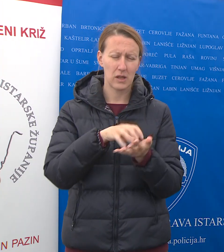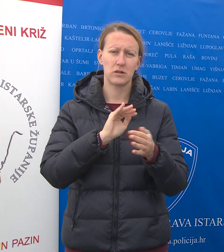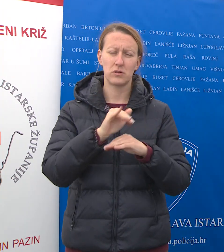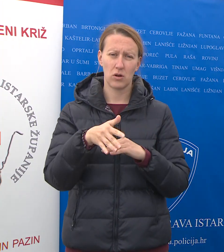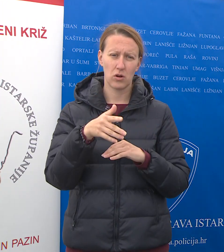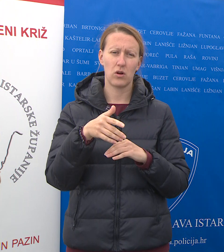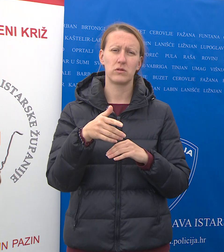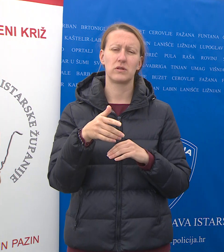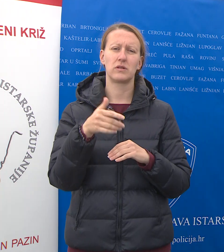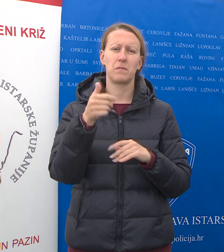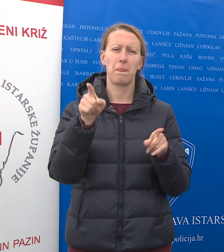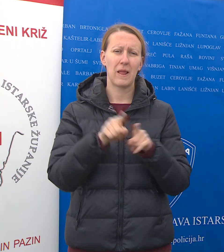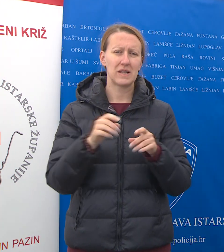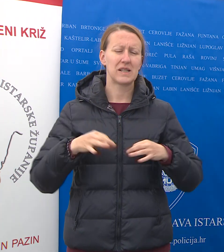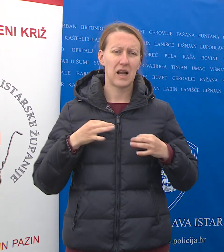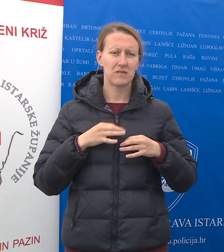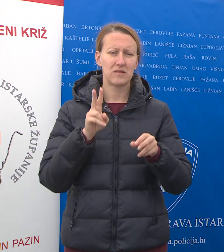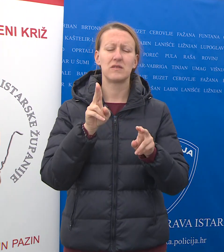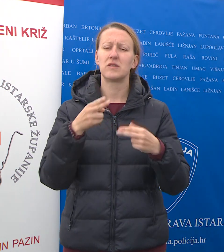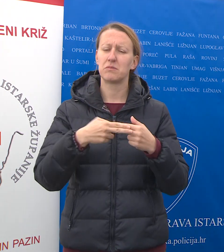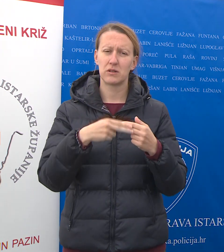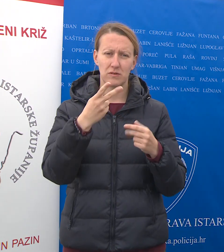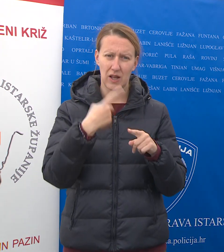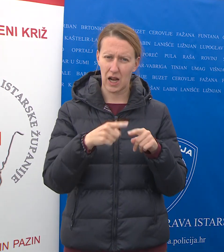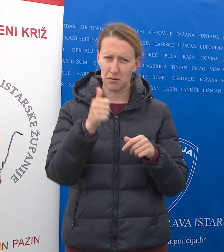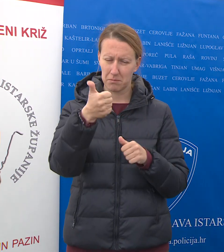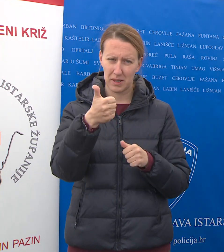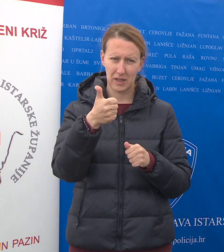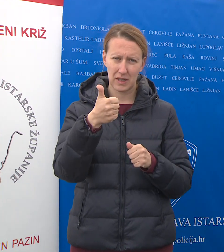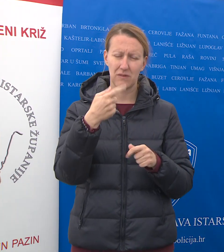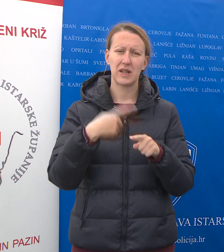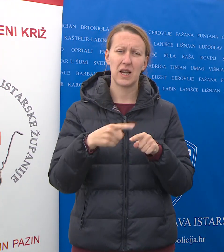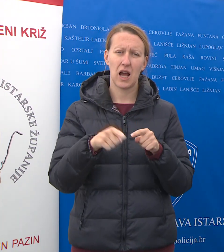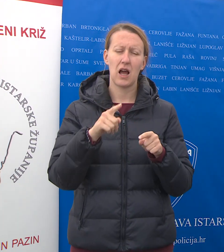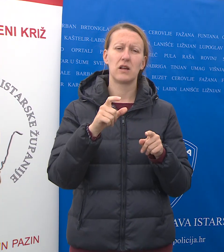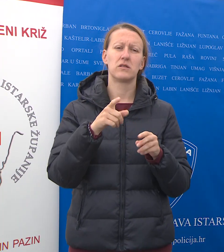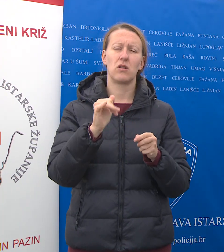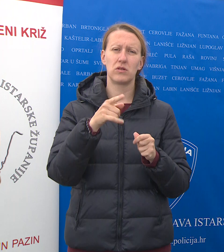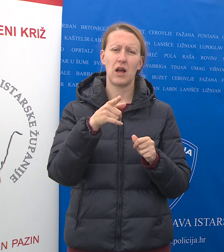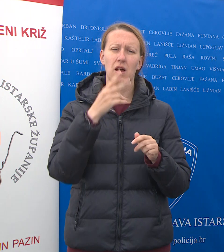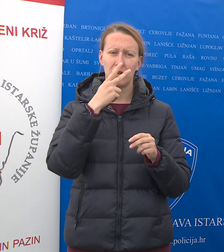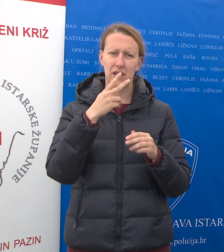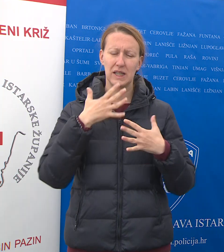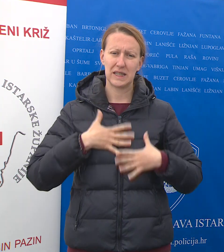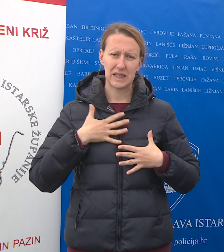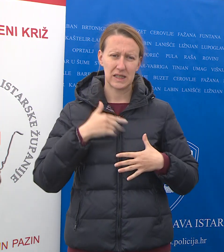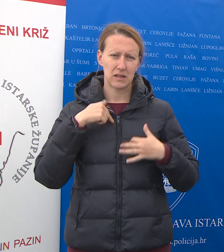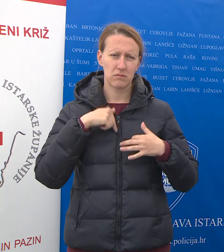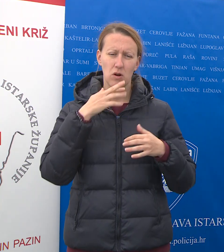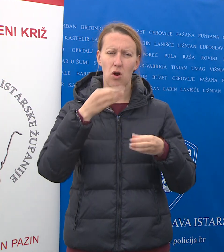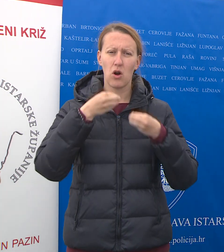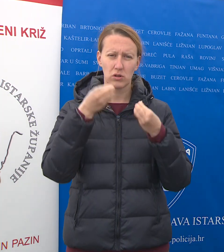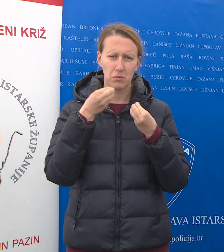kroz jednaki zdravstveni pristup iz dva razloga. Prvi osnovni razlog je gradacija kliničke slike koju sam